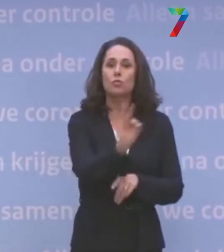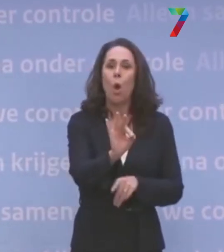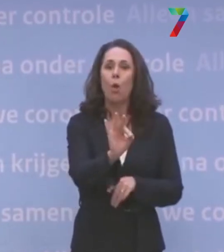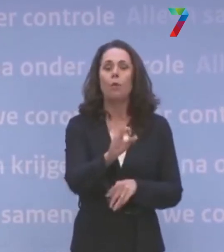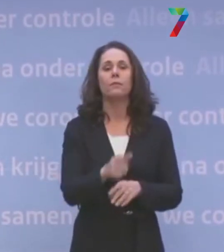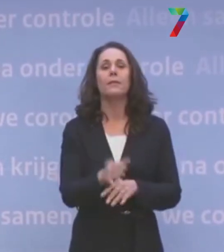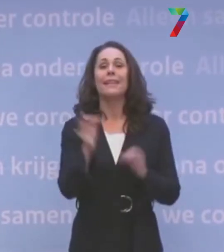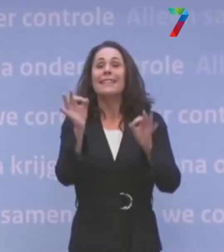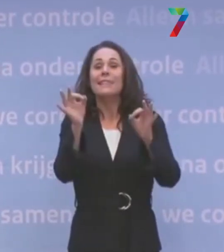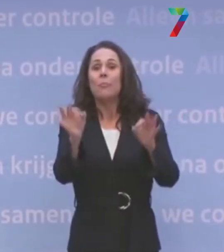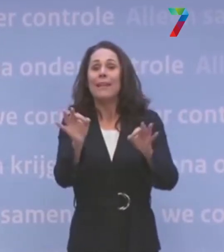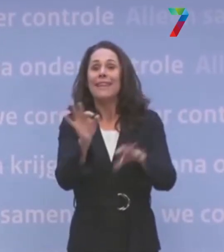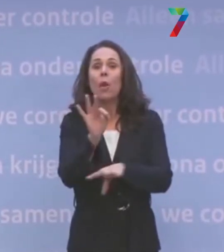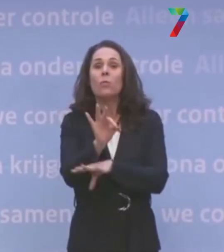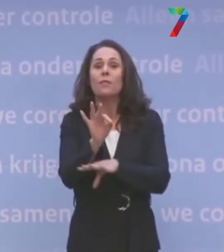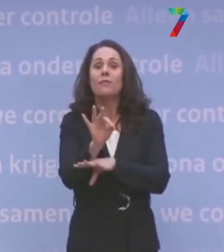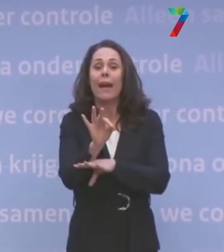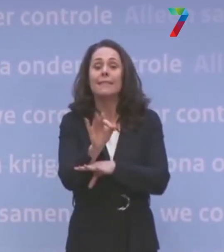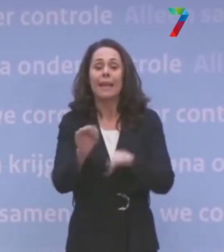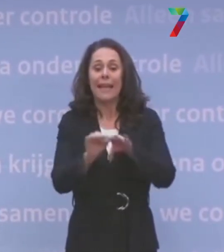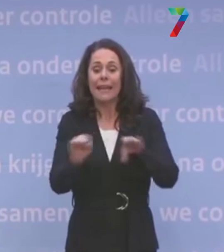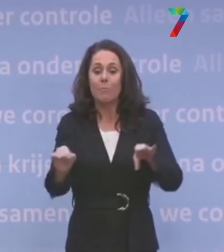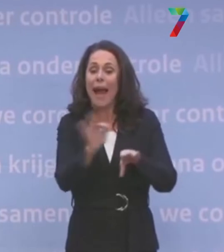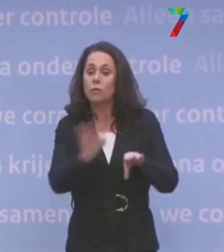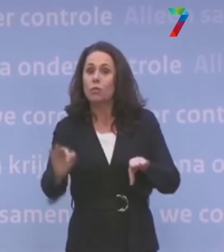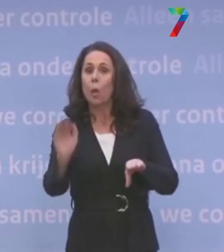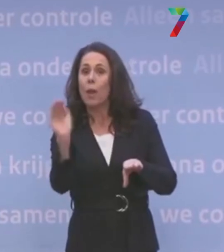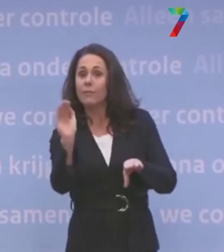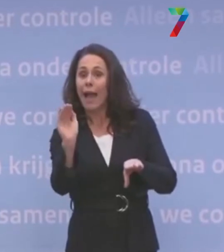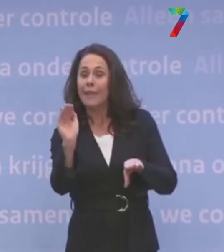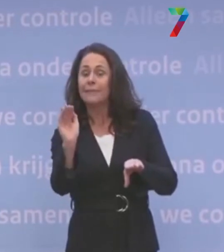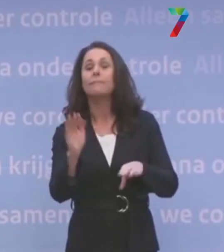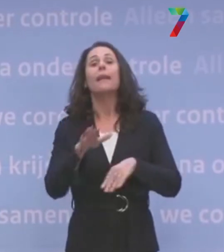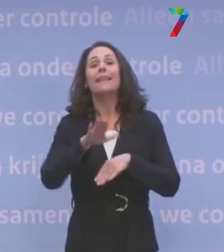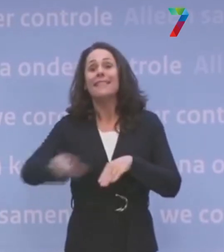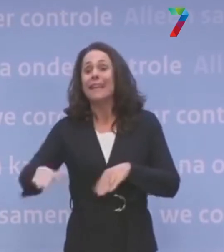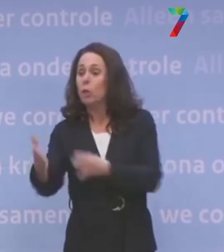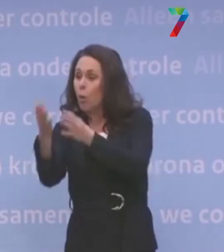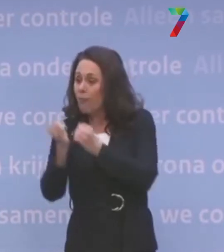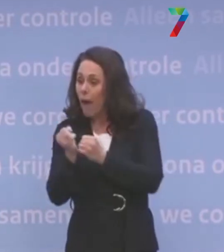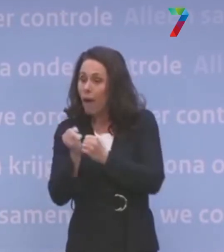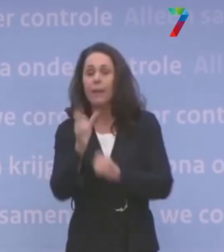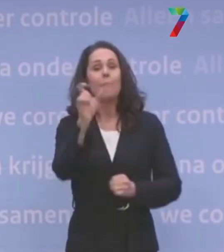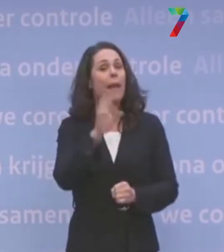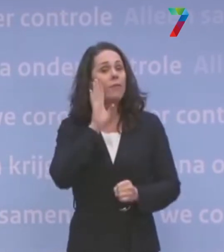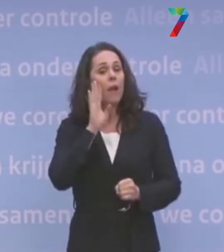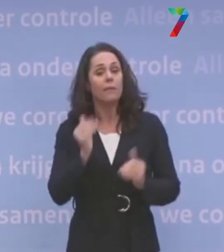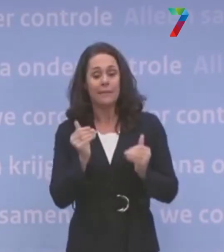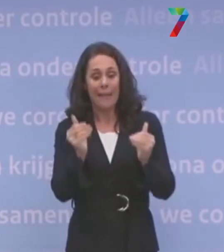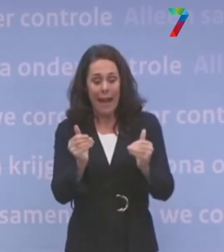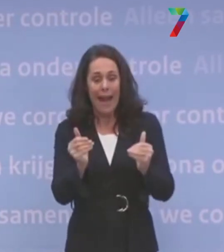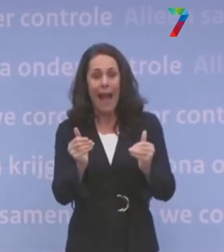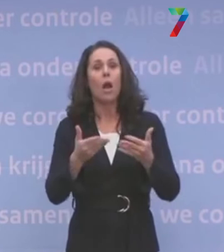onderwijs in de basisschoolleeftijd en de kinderopvang na de meivakantie weer open kunnen. Geheel of